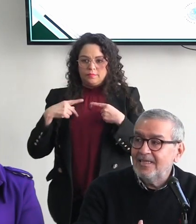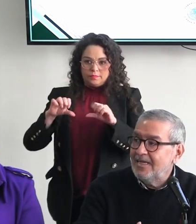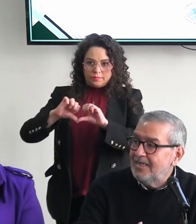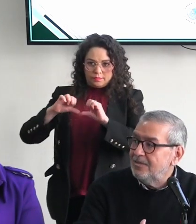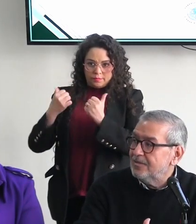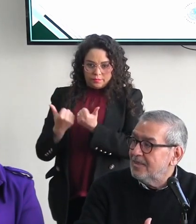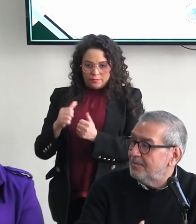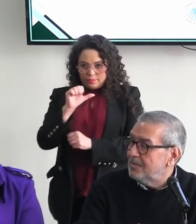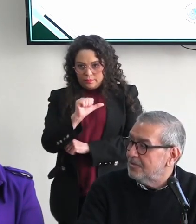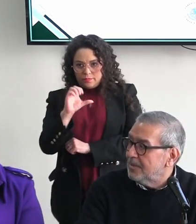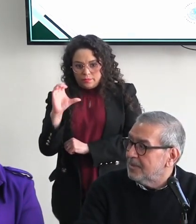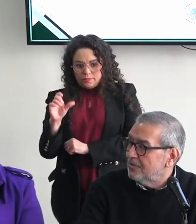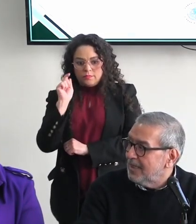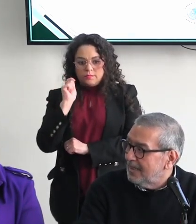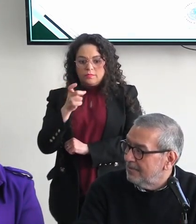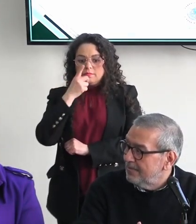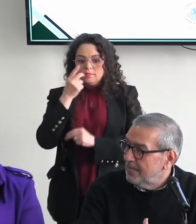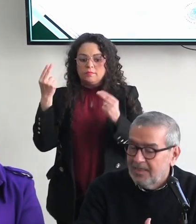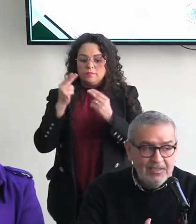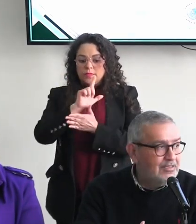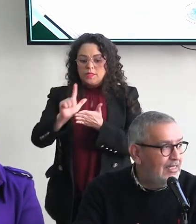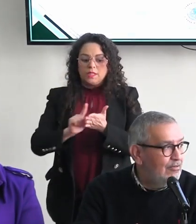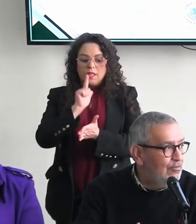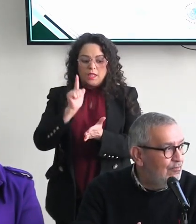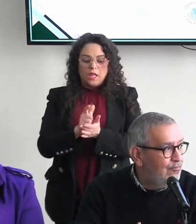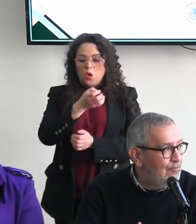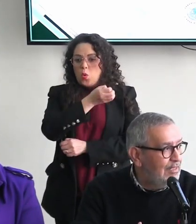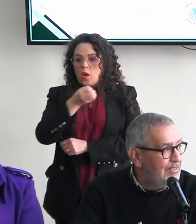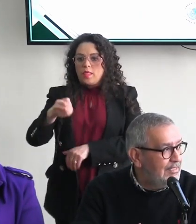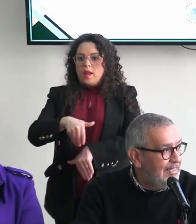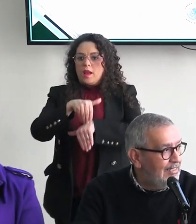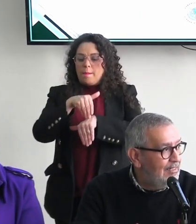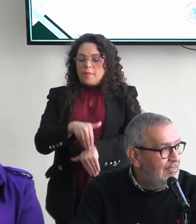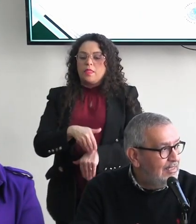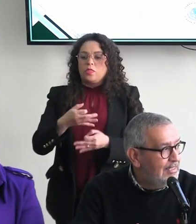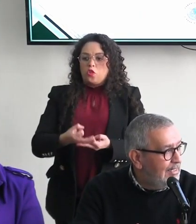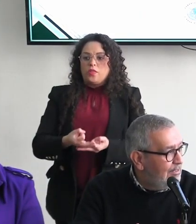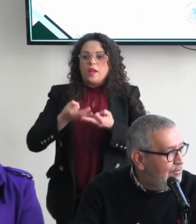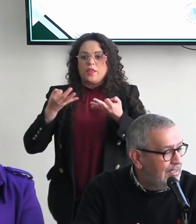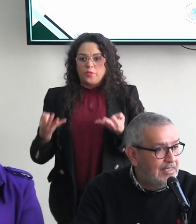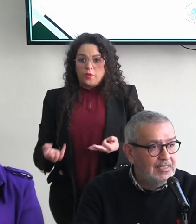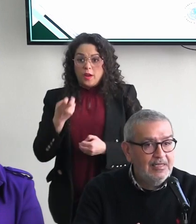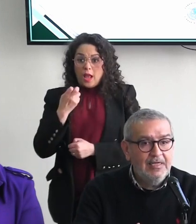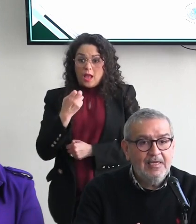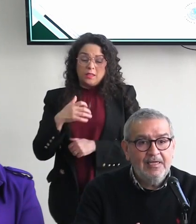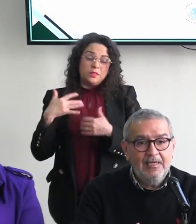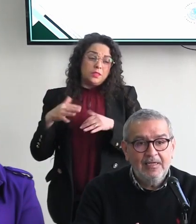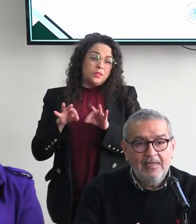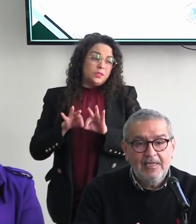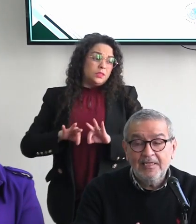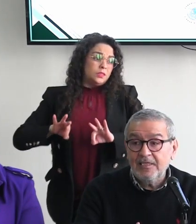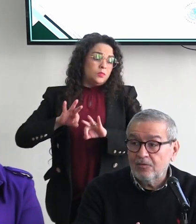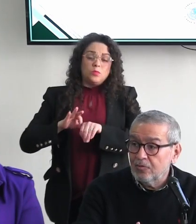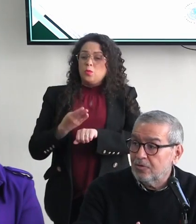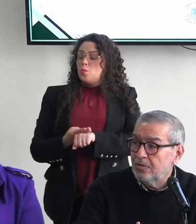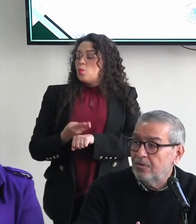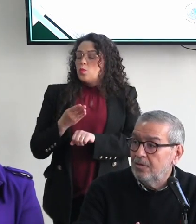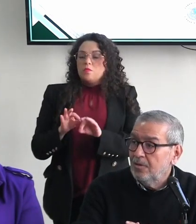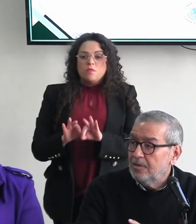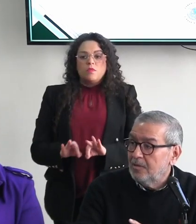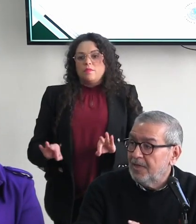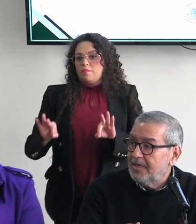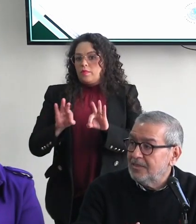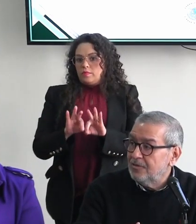necesidad de la Ley de Ordenamiento Territorial. Eso es algo fundamental y creo que el